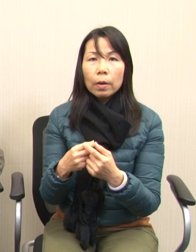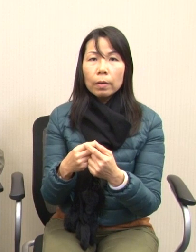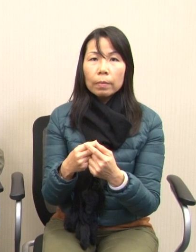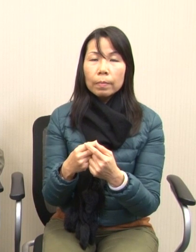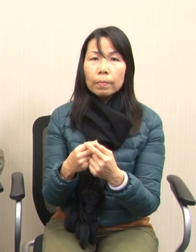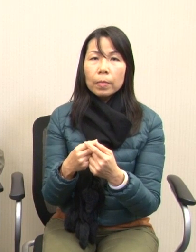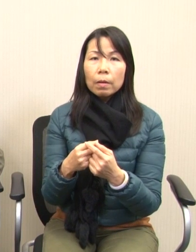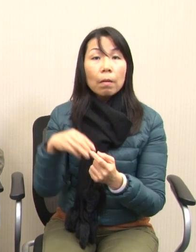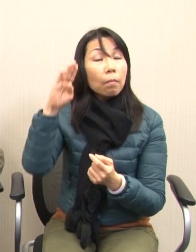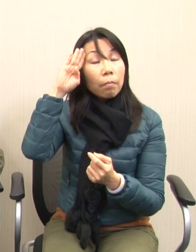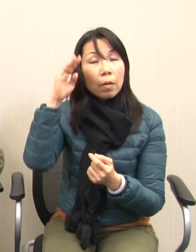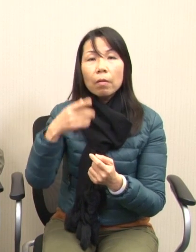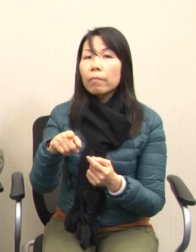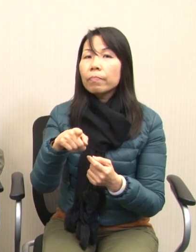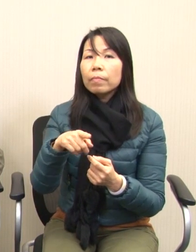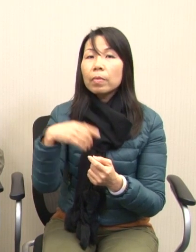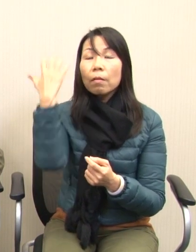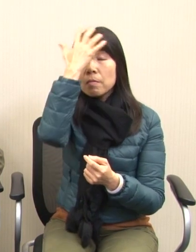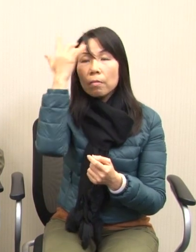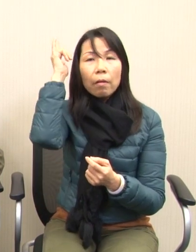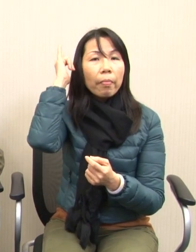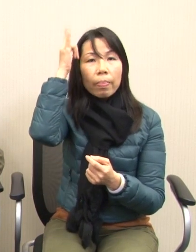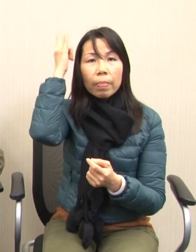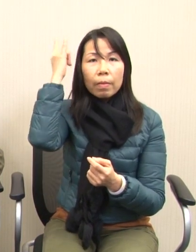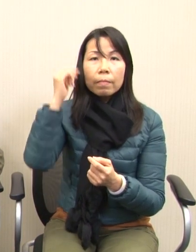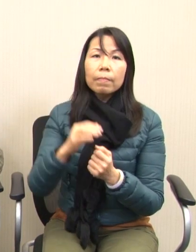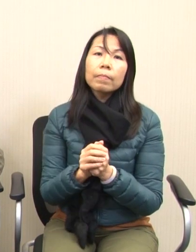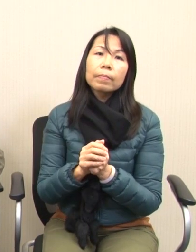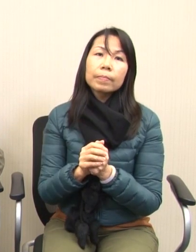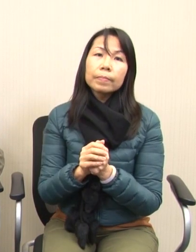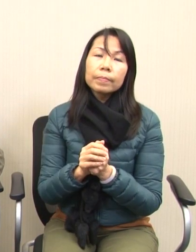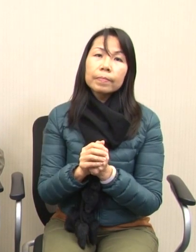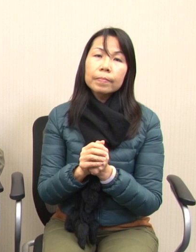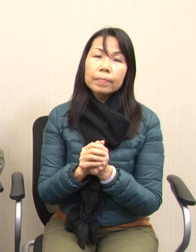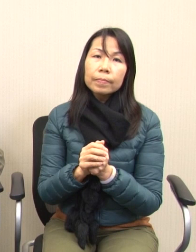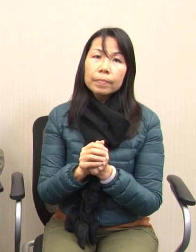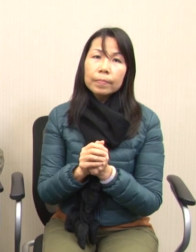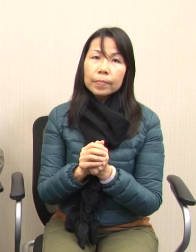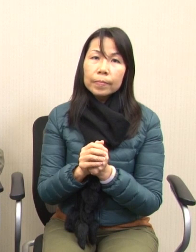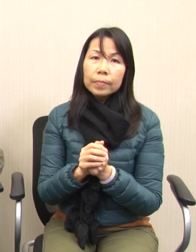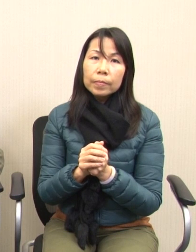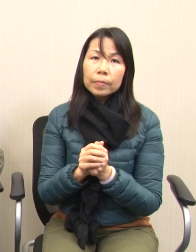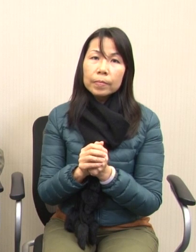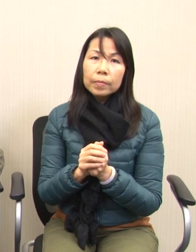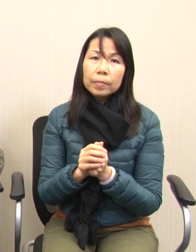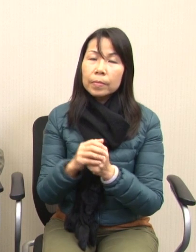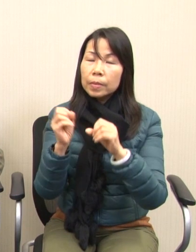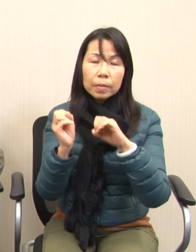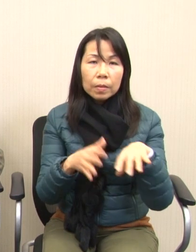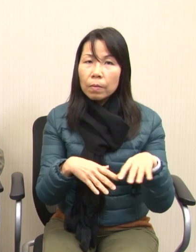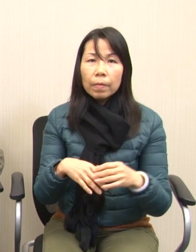kingmaker. Sorry, you are the dreammaker. 我俾你聽，唔好辜負香港